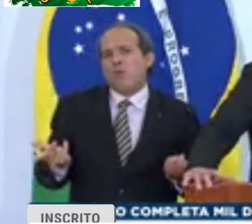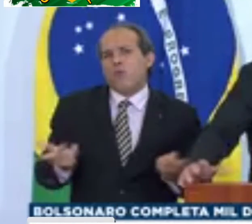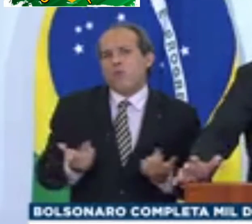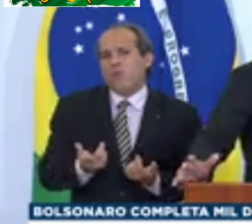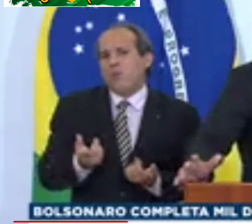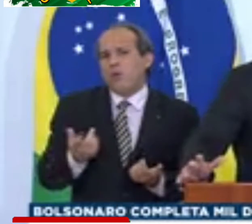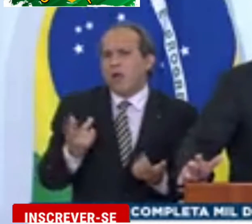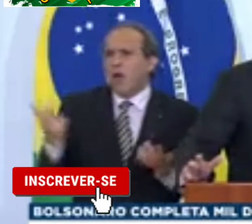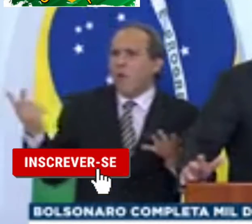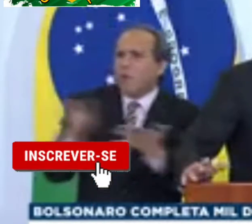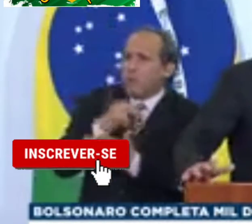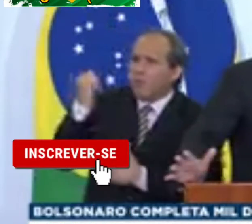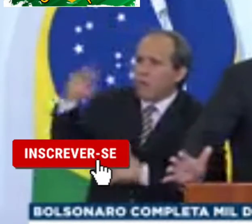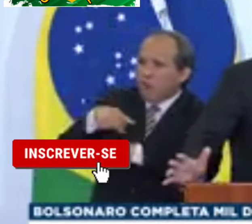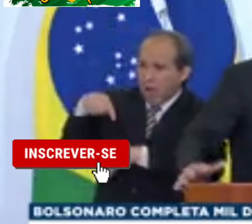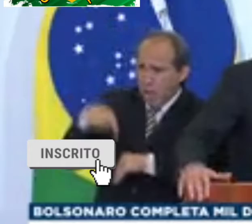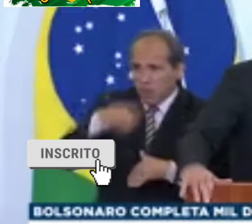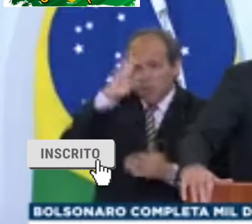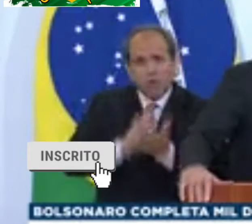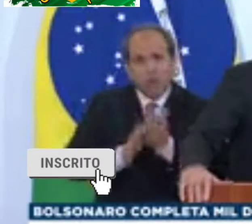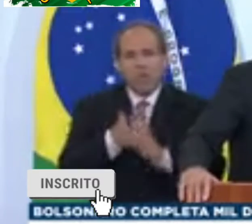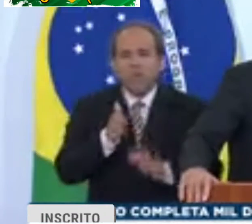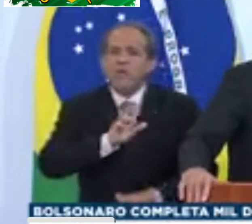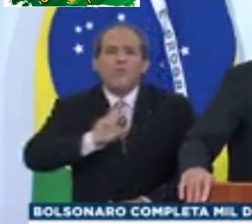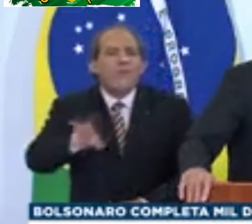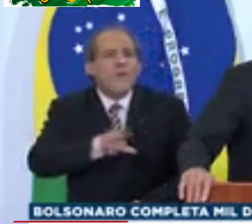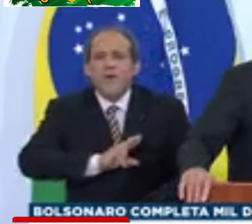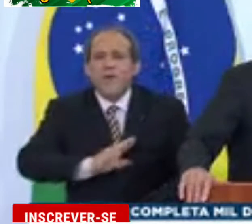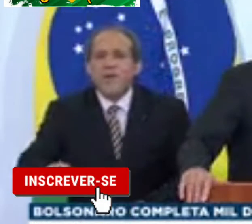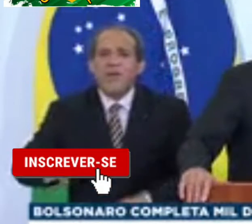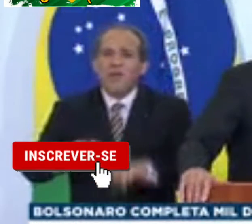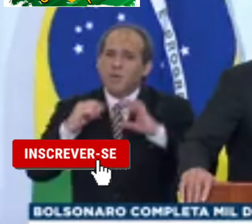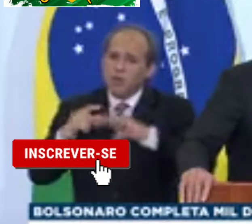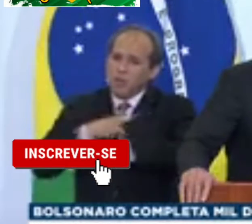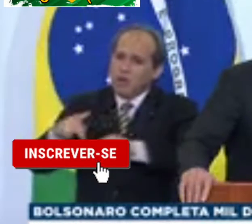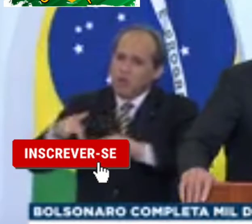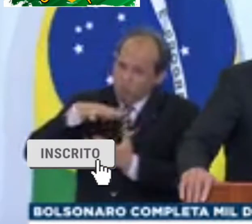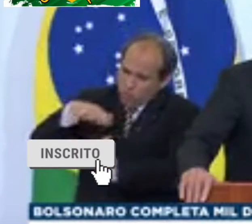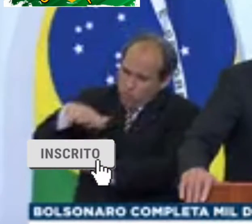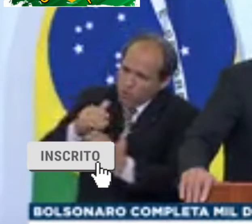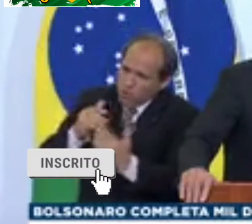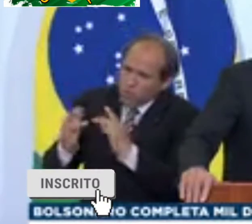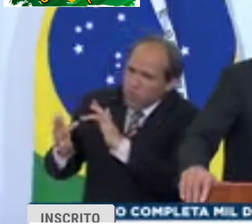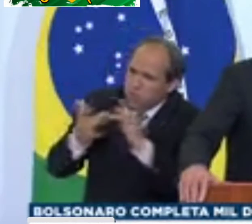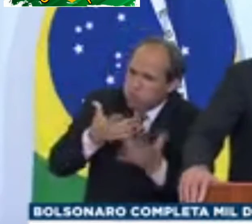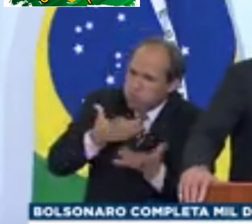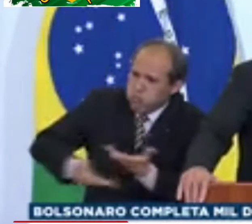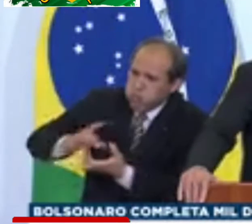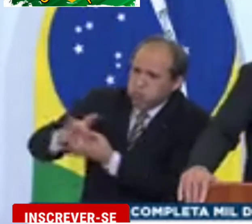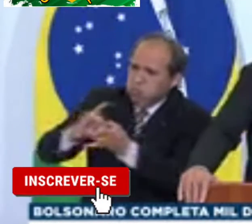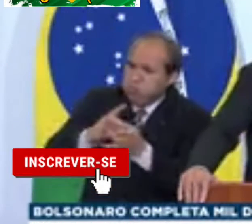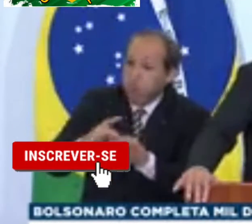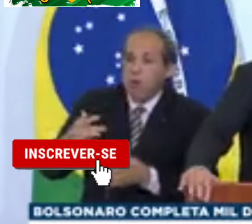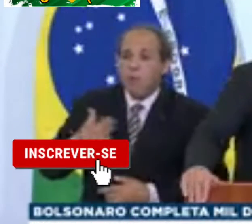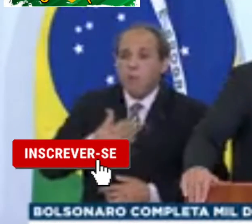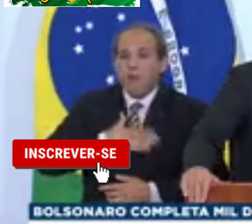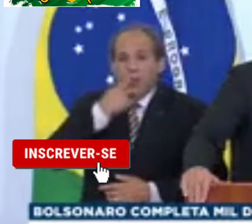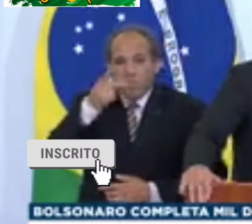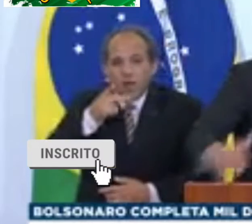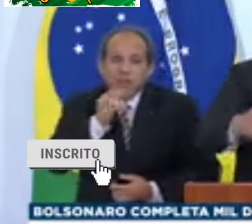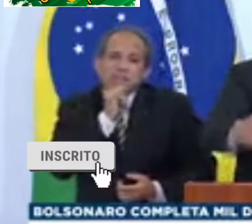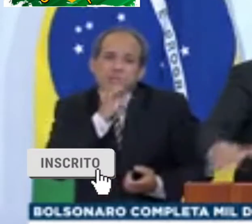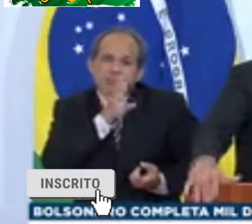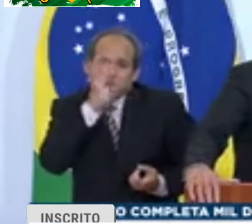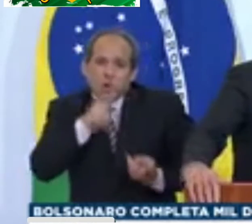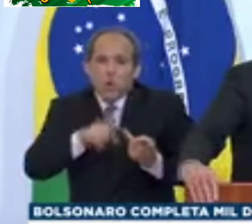ver com o que acontece em outro país? O mundo todo está conectado. Uma decisão minha, uma fala minha equivocada